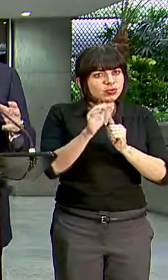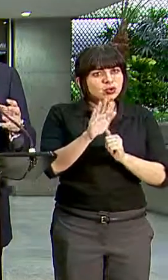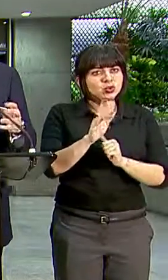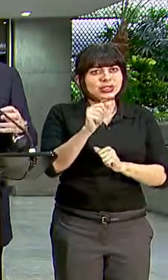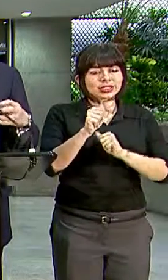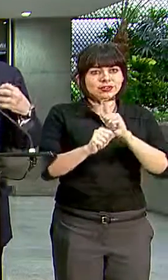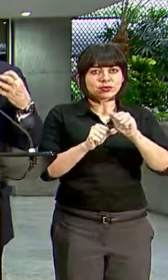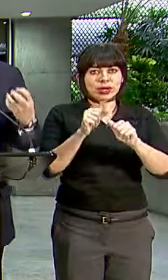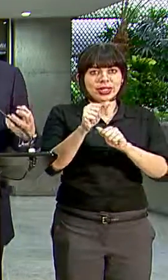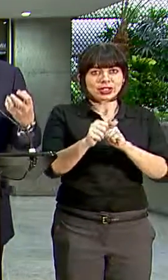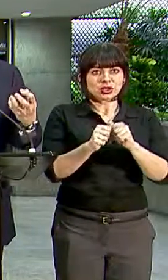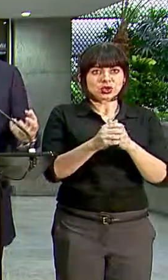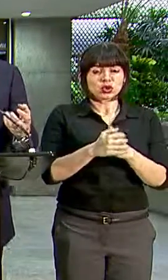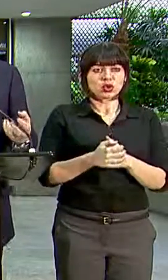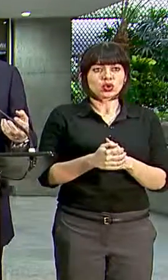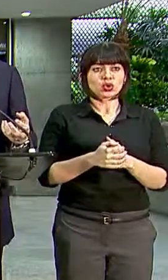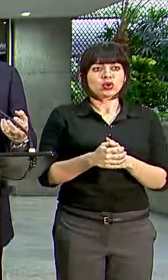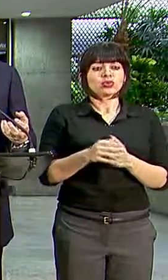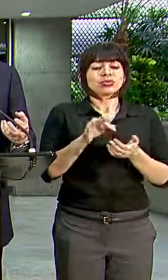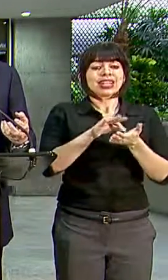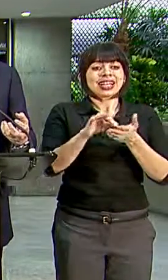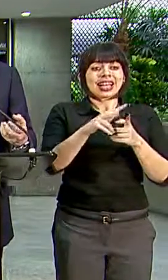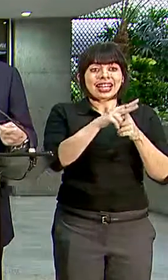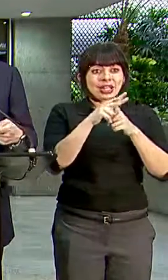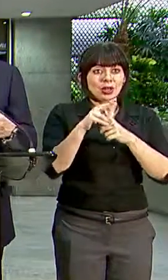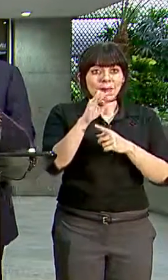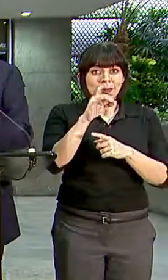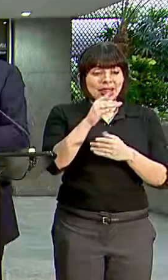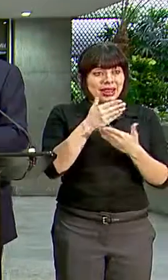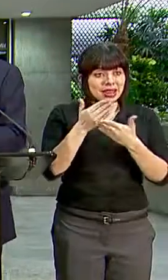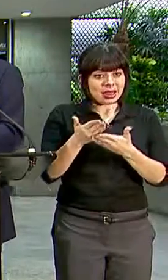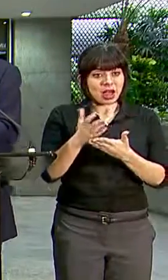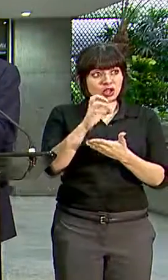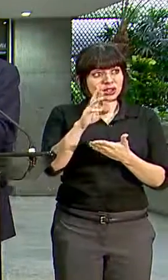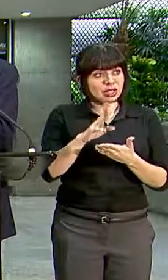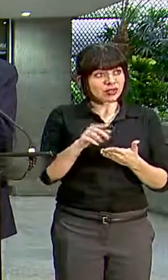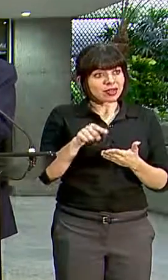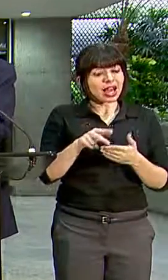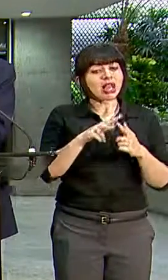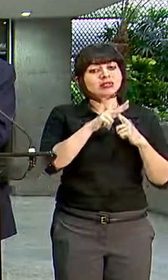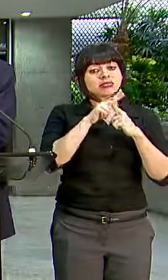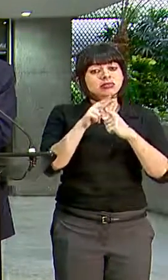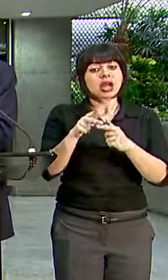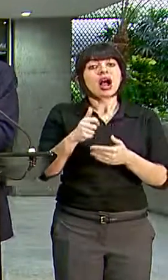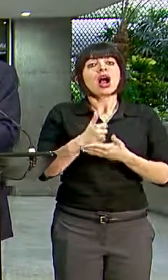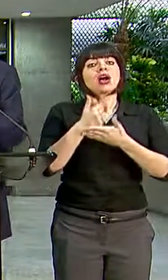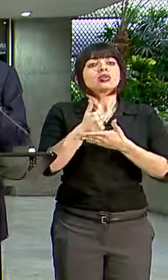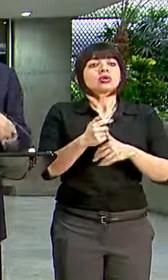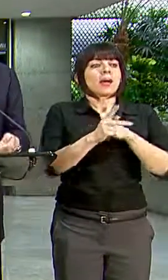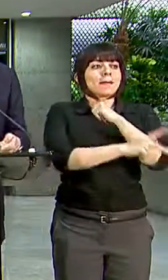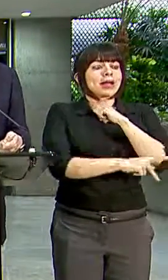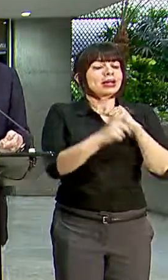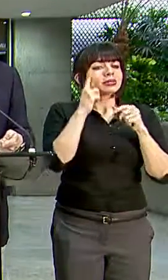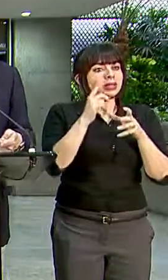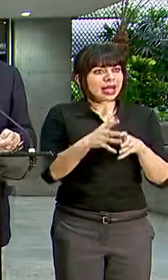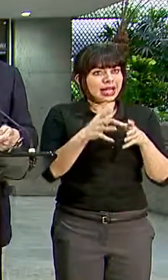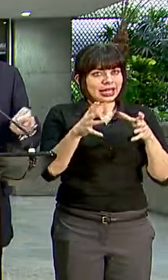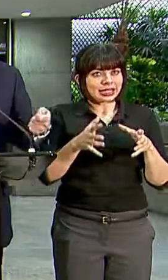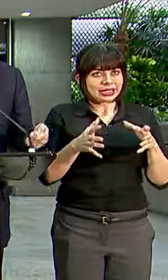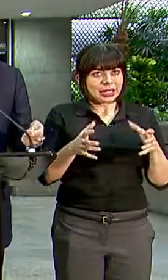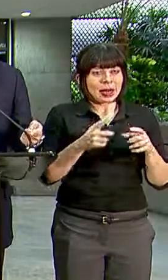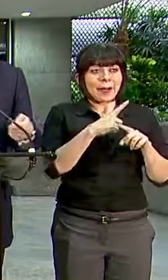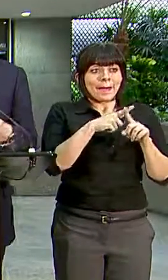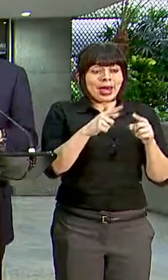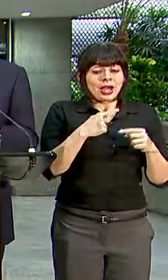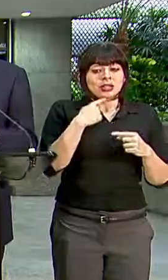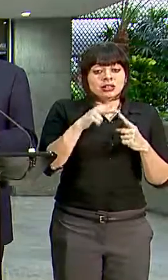esfuerzo de que los créditos que en última instancia da el BID a Costa Rica son créditos que le va a ayudar al país a crecer. Pero